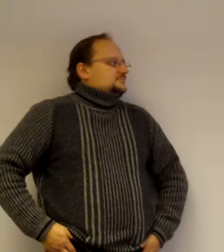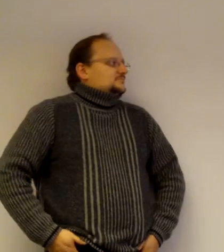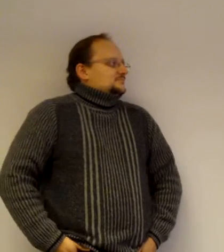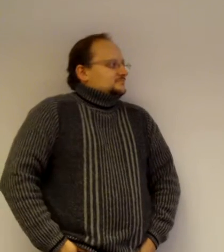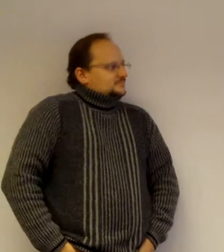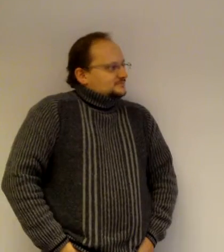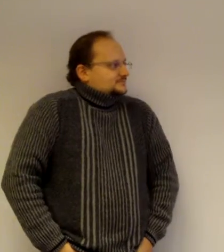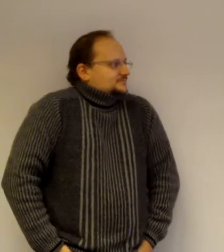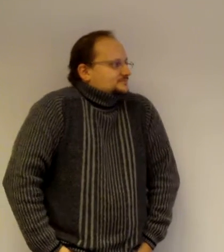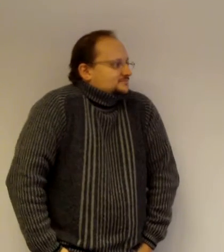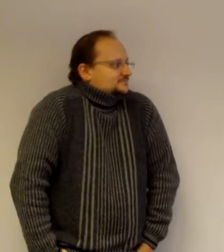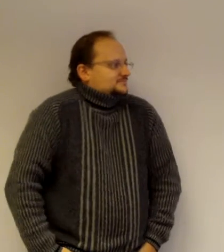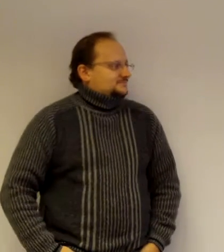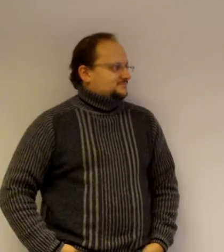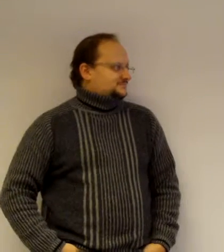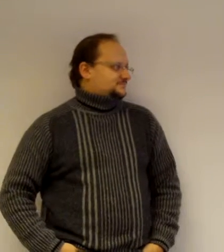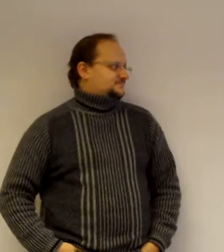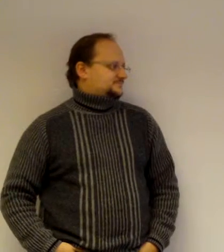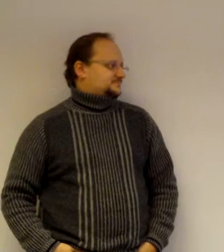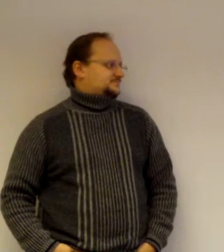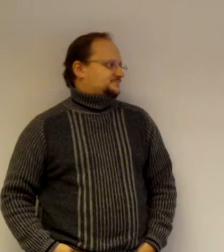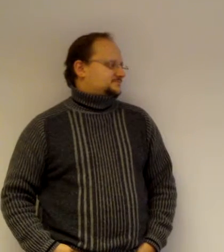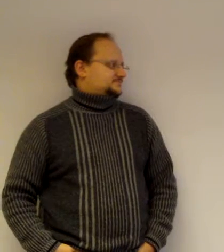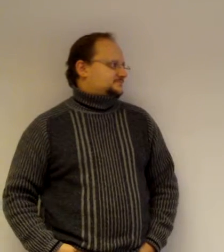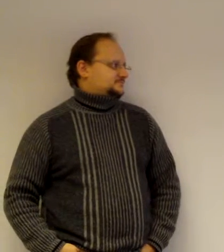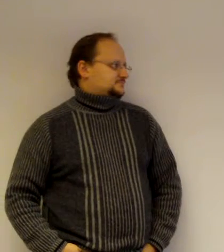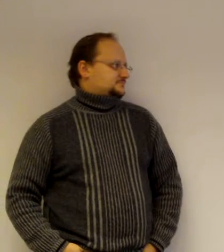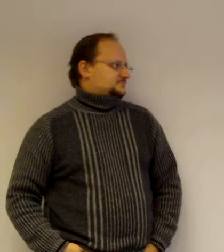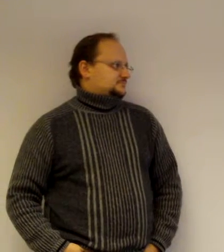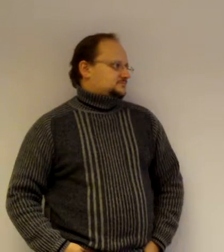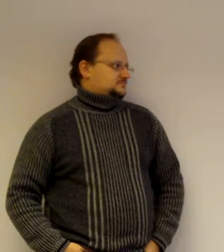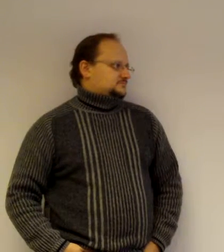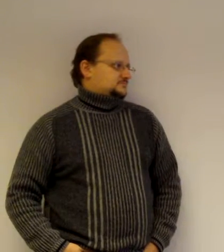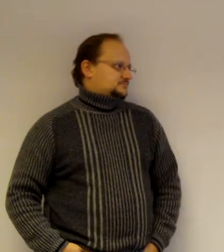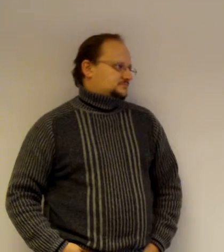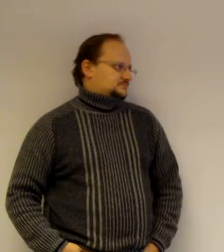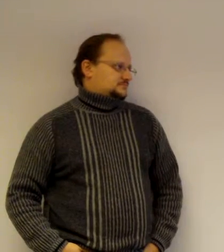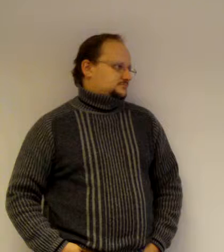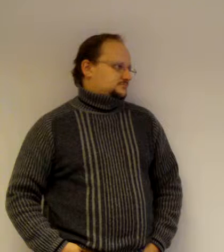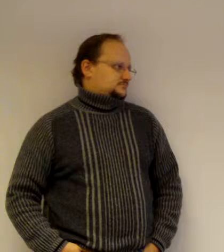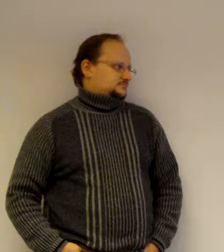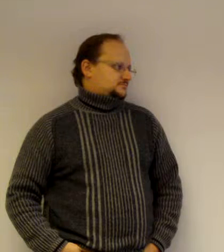Pourquoi est-ce qu'on a écrit? Ok, d'accord. Ça serait la main... D'accord.